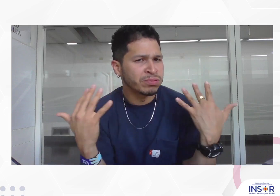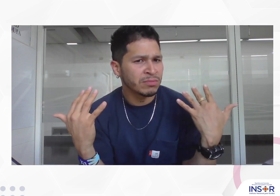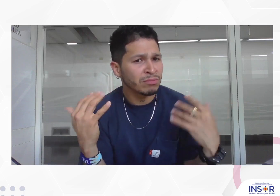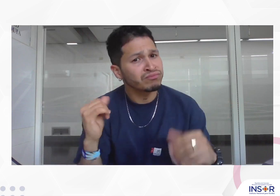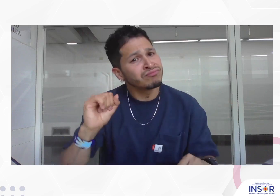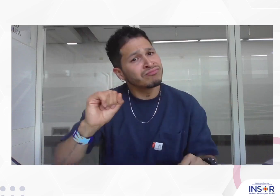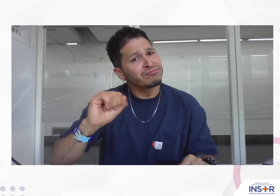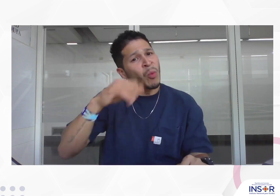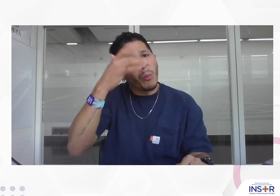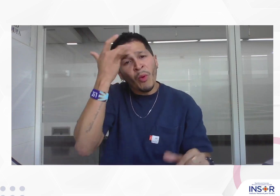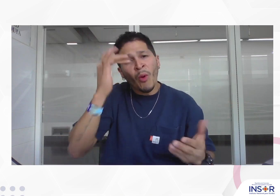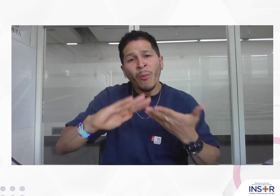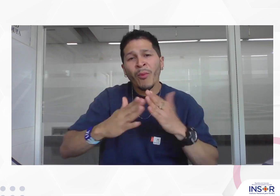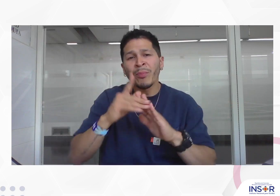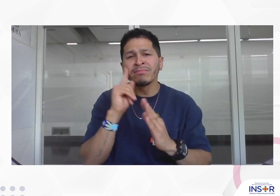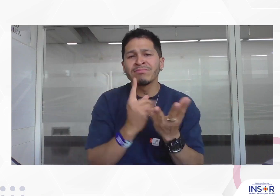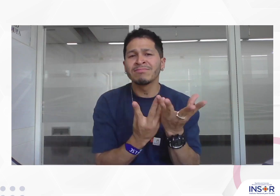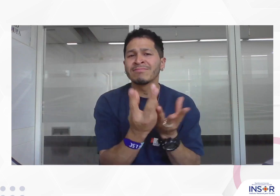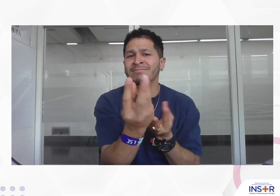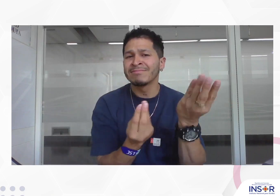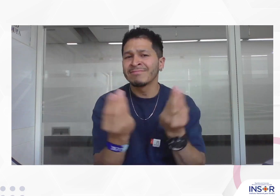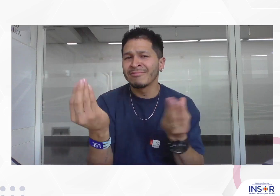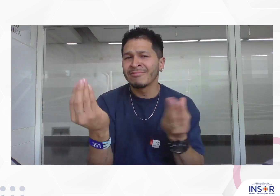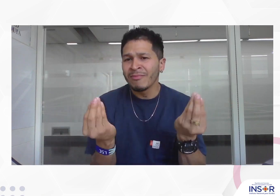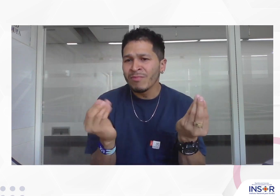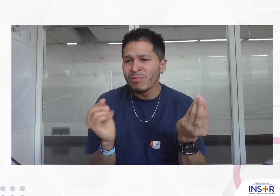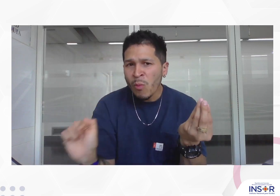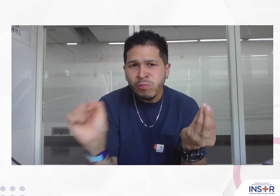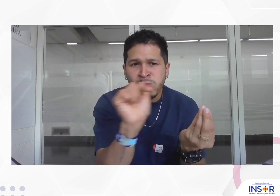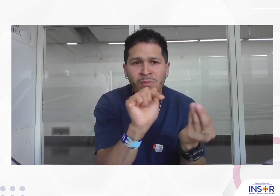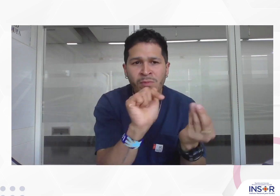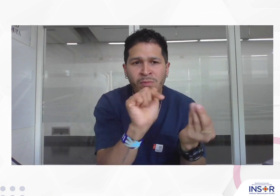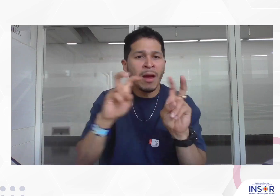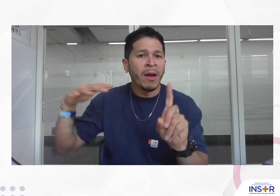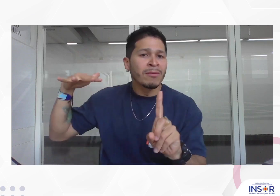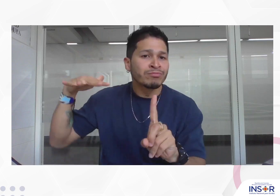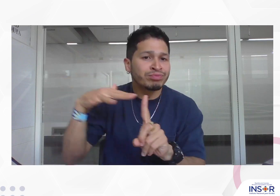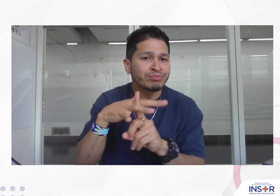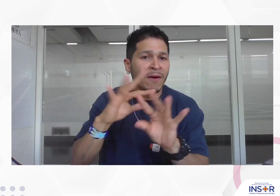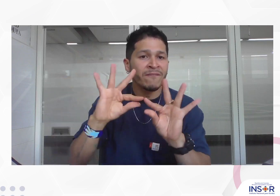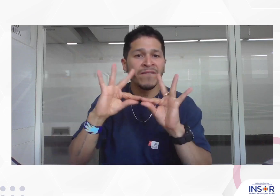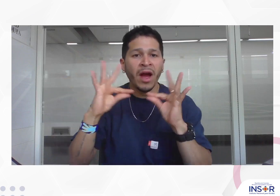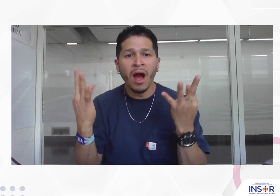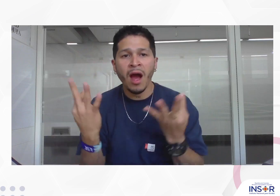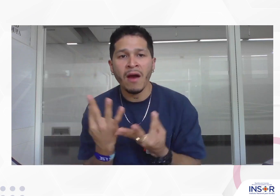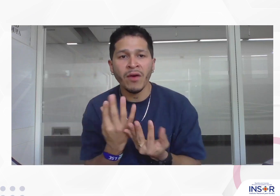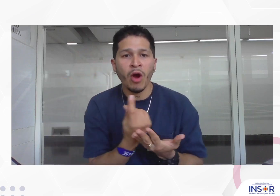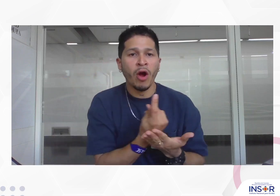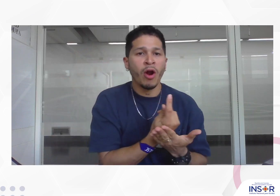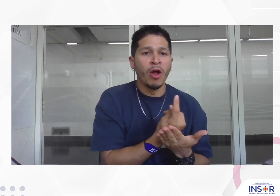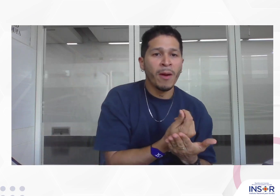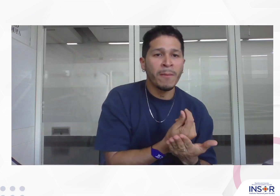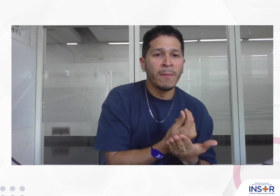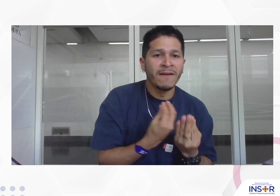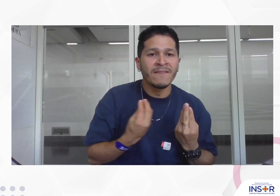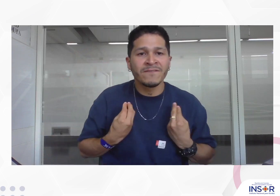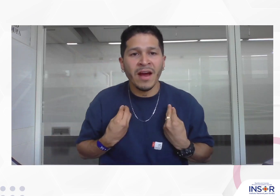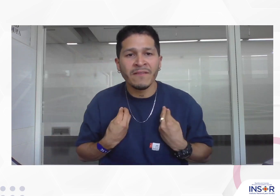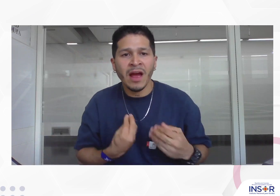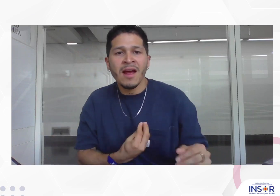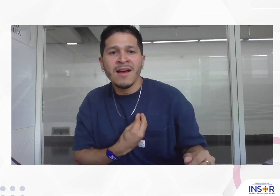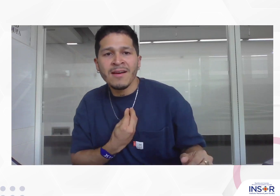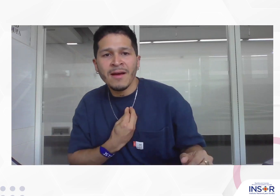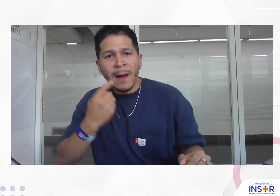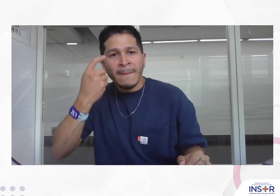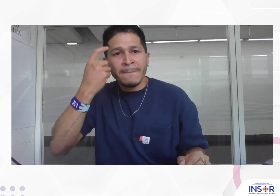se relaciona con la cultura de las personas sordas y de qué otros aspectos más habría que reflexionar, porque en el